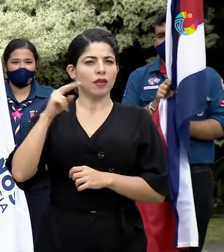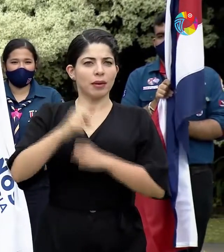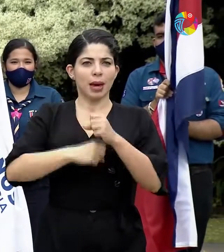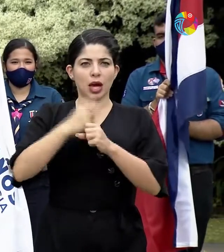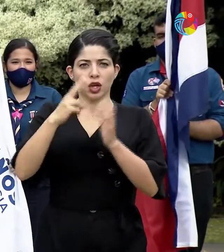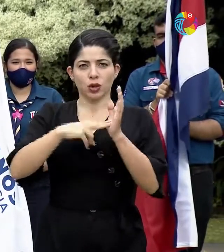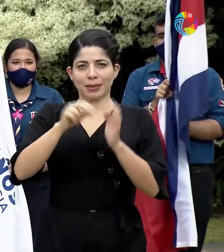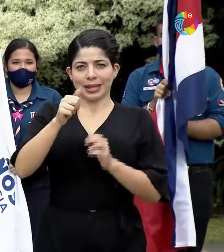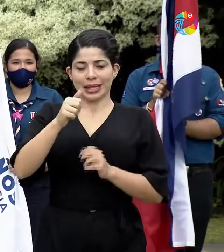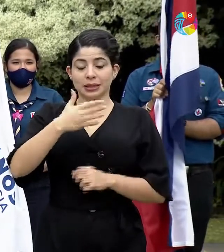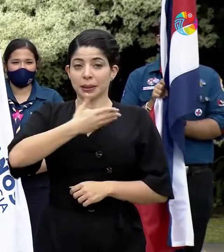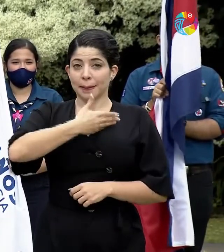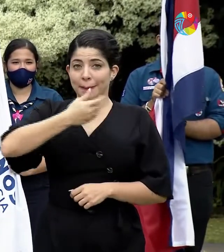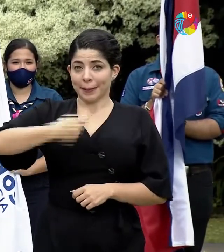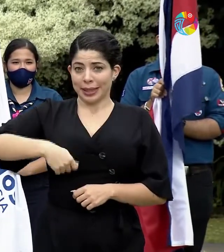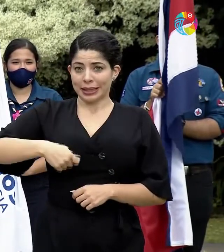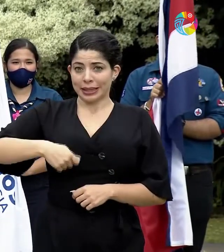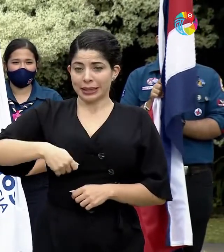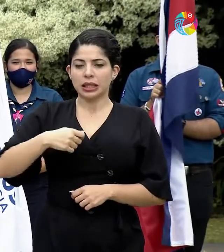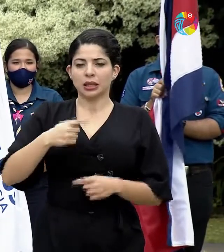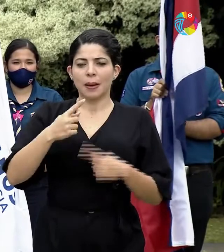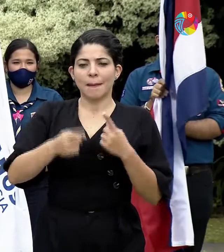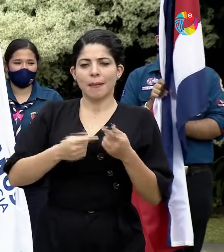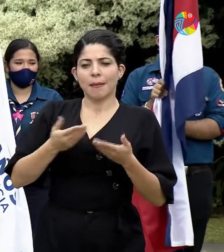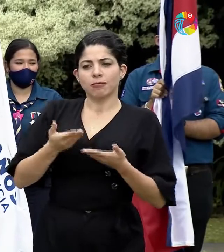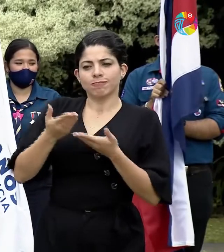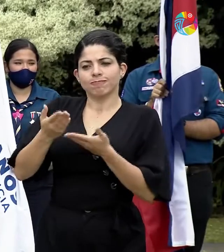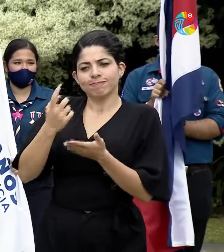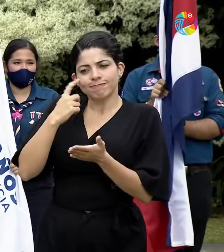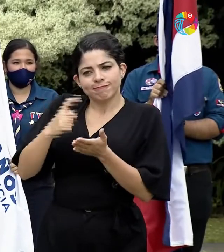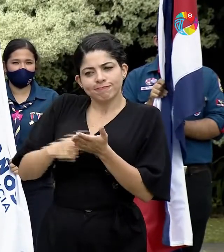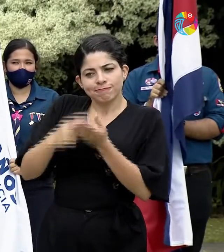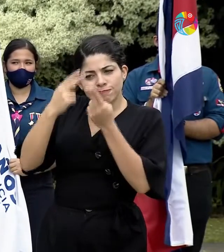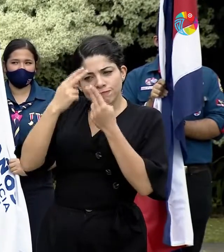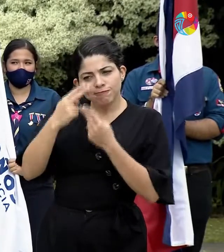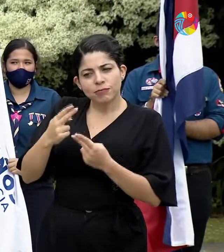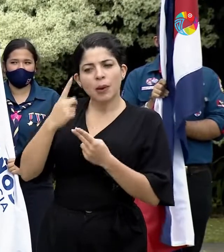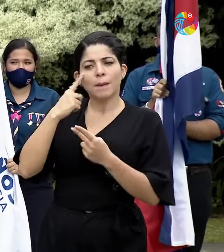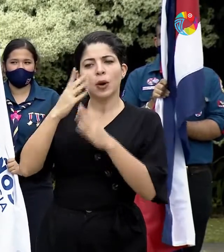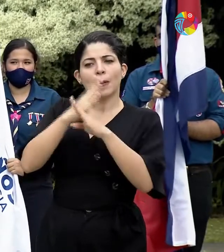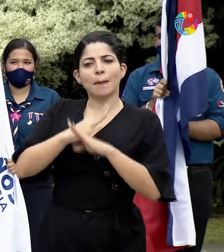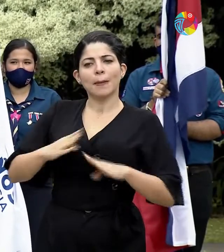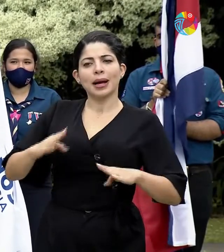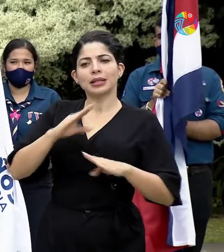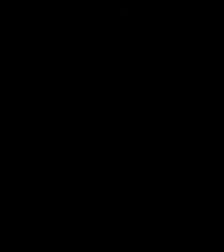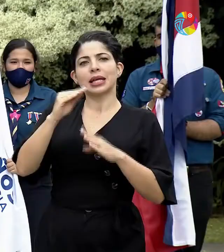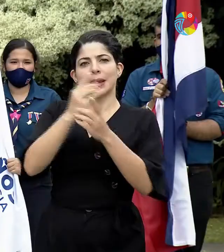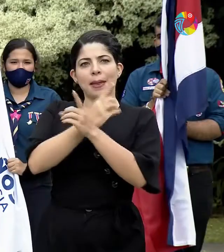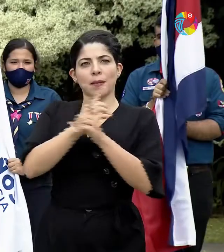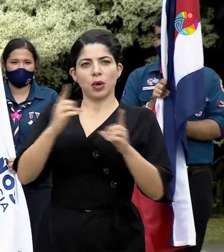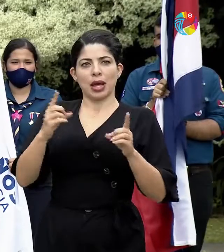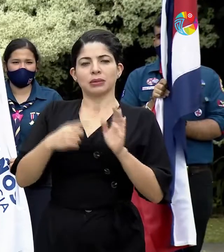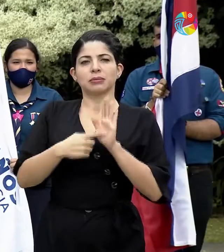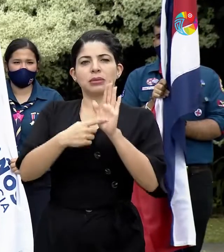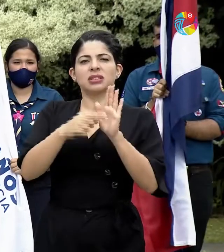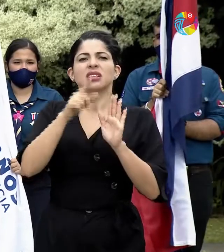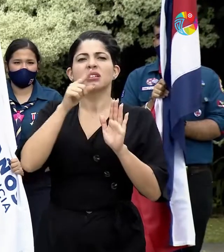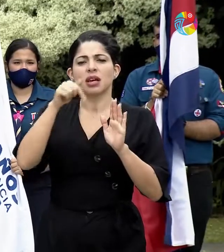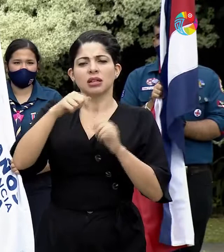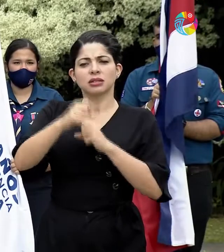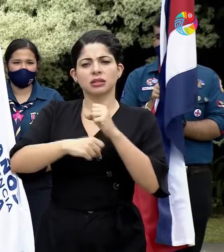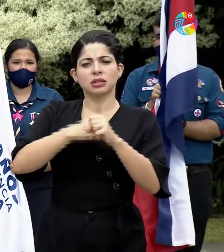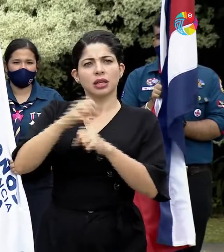el presidente de la República otorgará la condecoración al mérito en la paz y la democracia. Nos presenta a la persona condecorada este